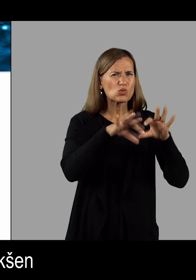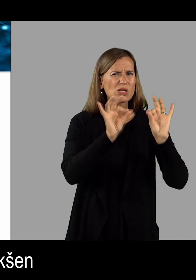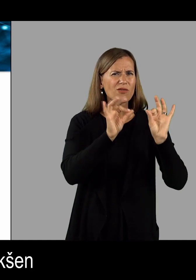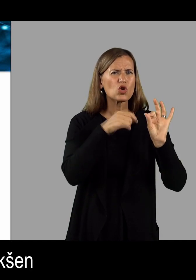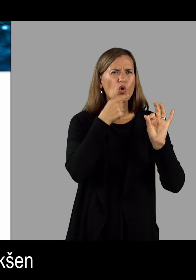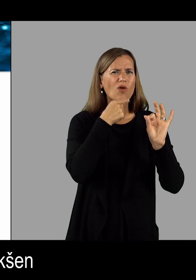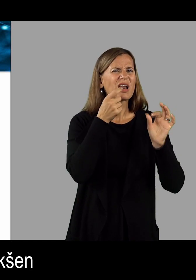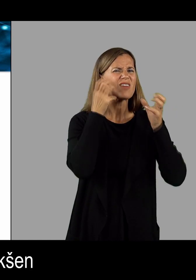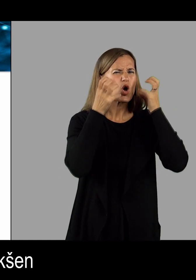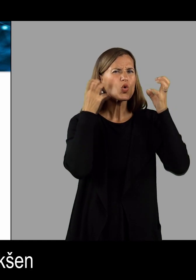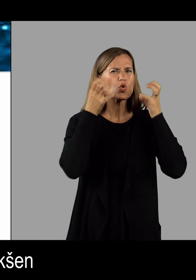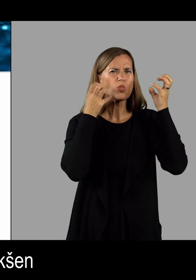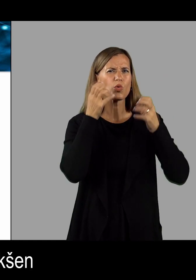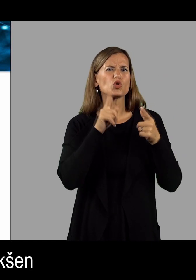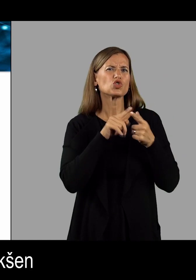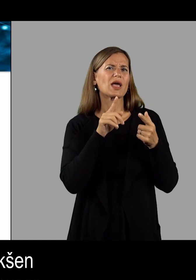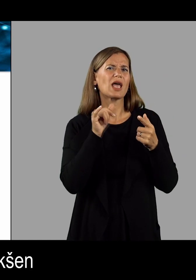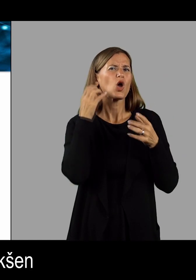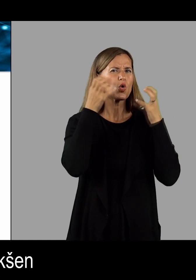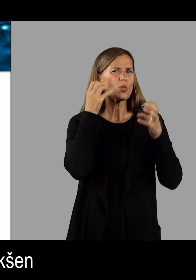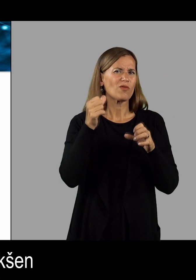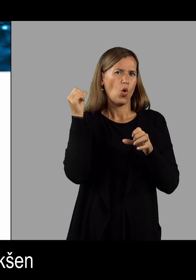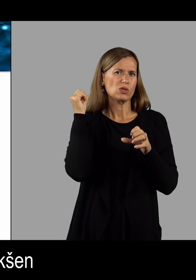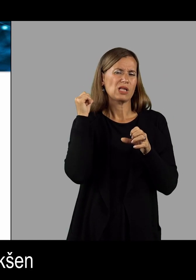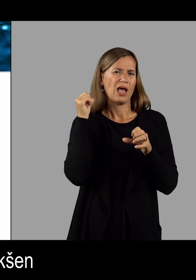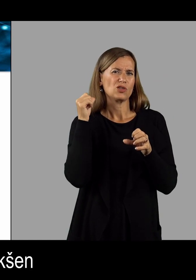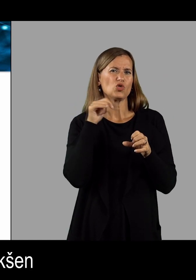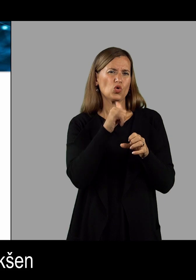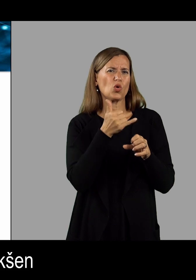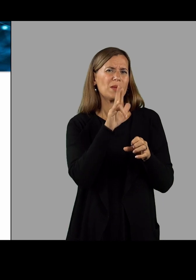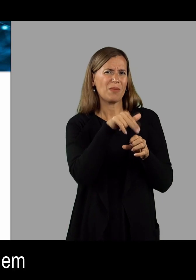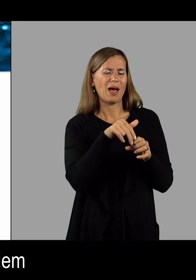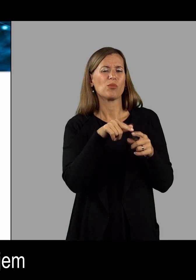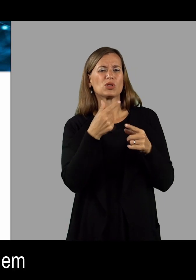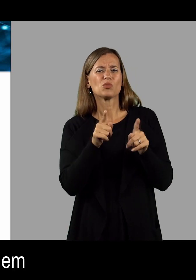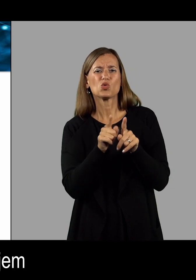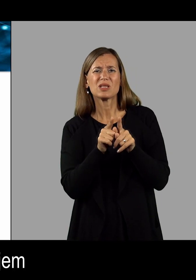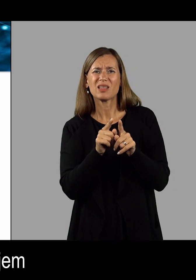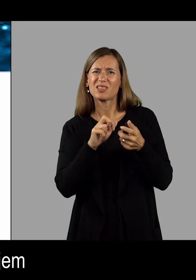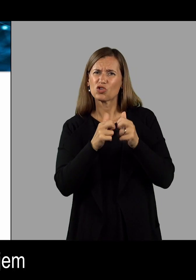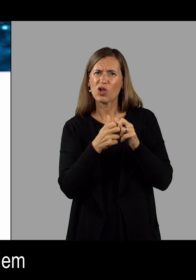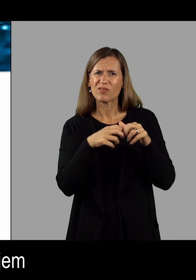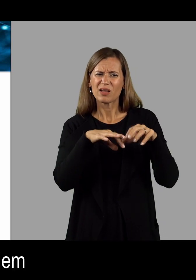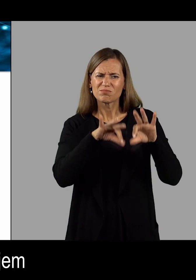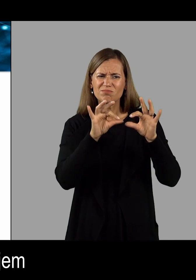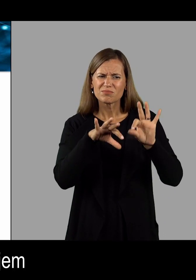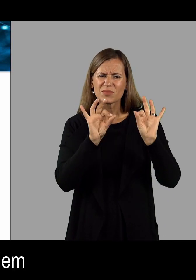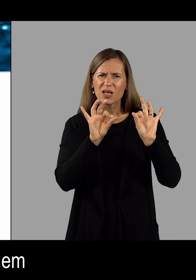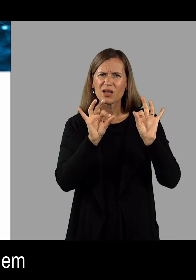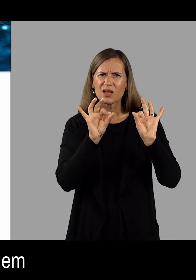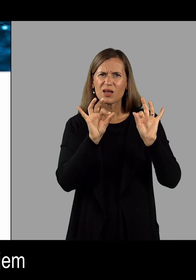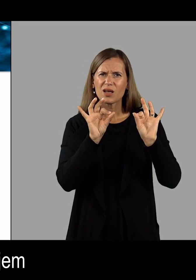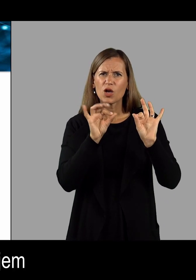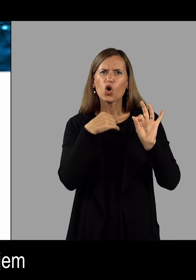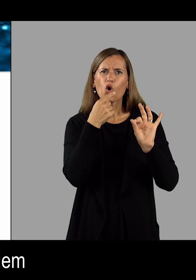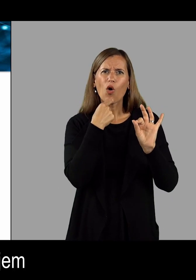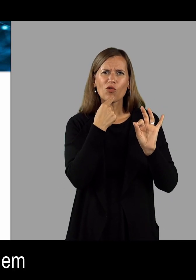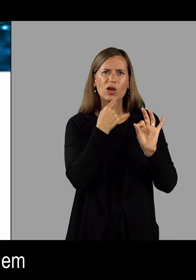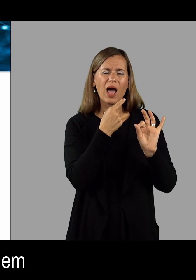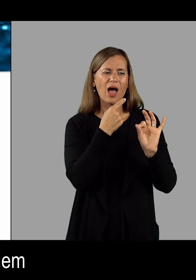naprej in se izboljšuje. Je pa tukaj moje mnenje, da bo človeški faktor vedno potreben, kajti software ima